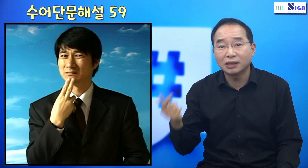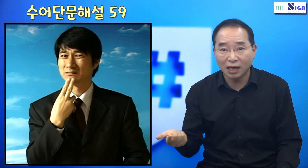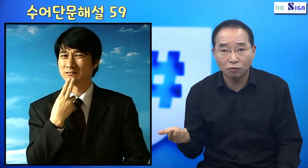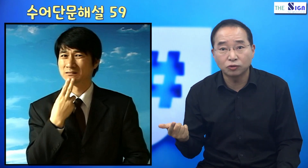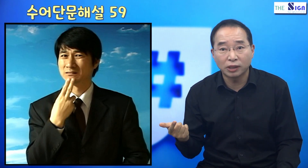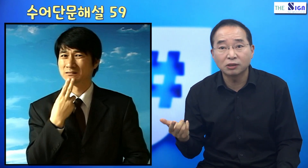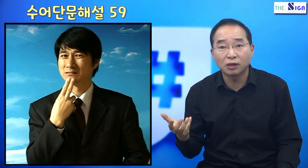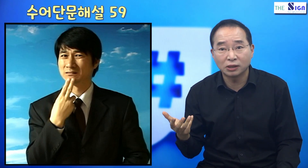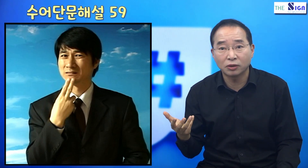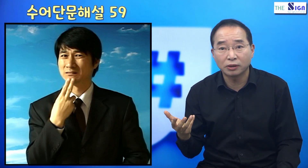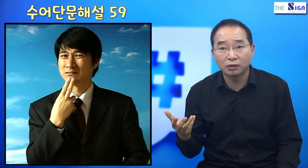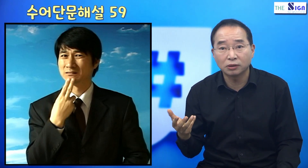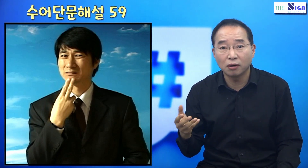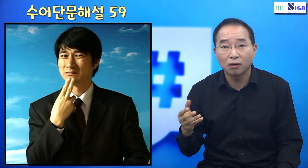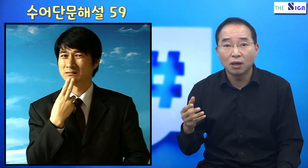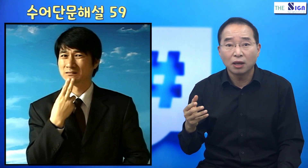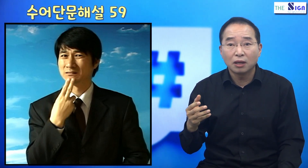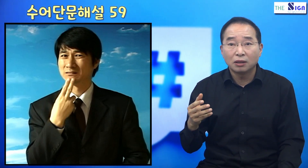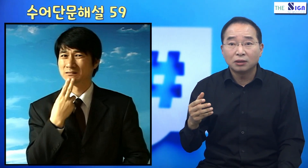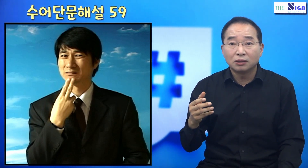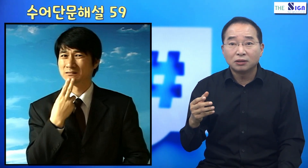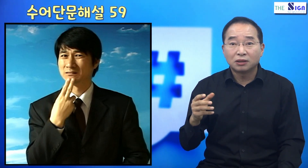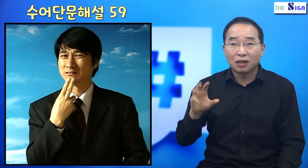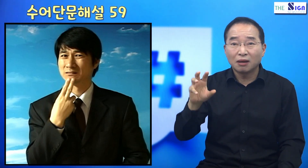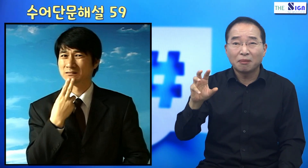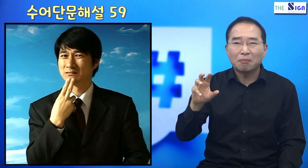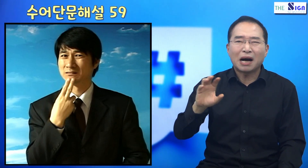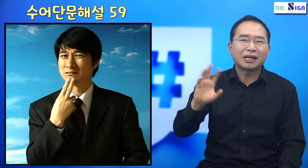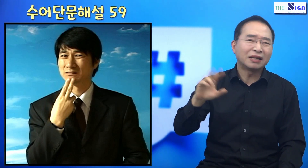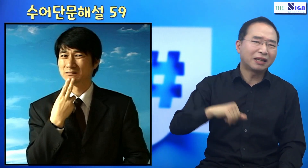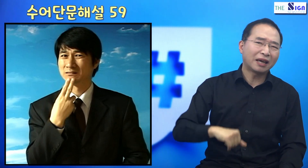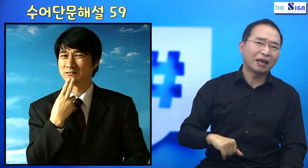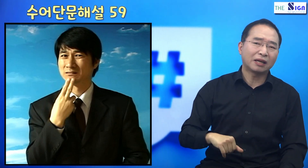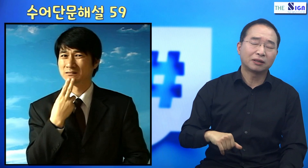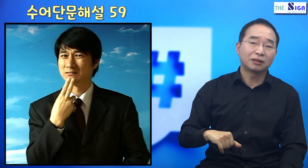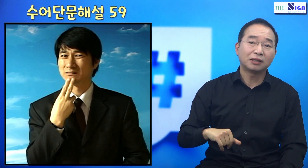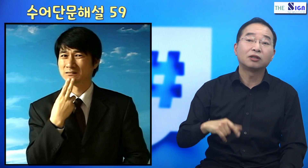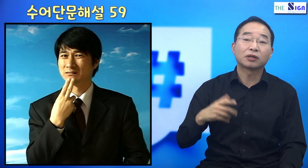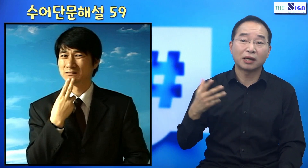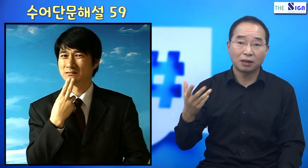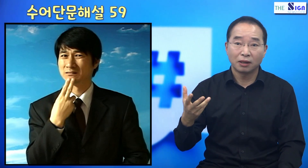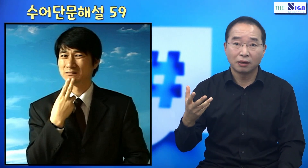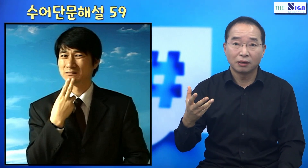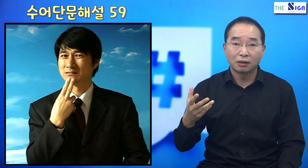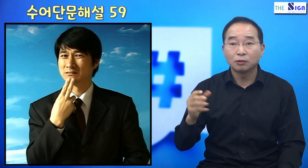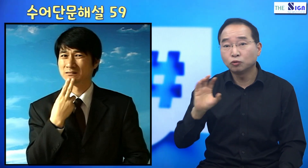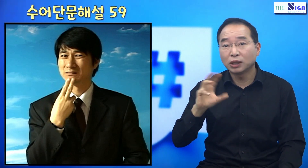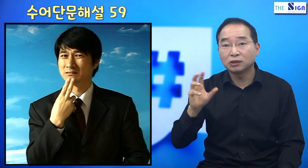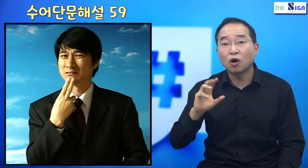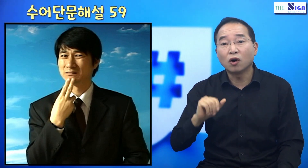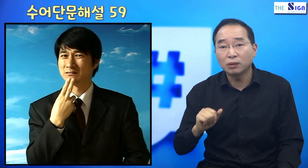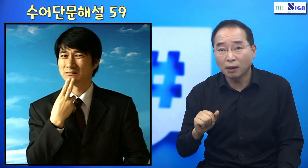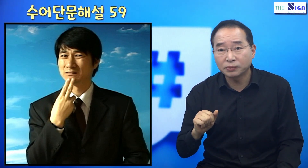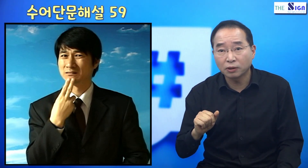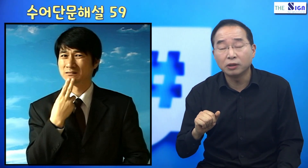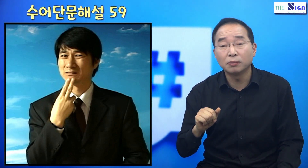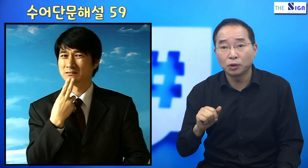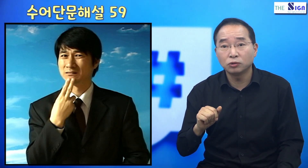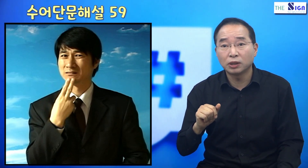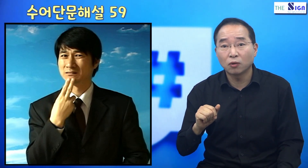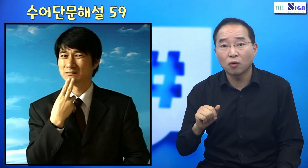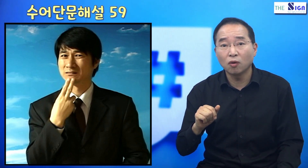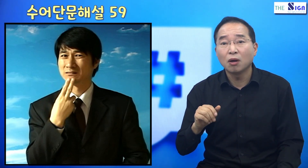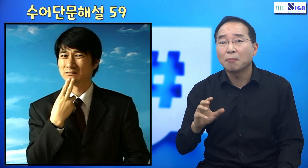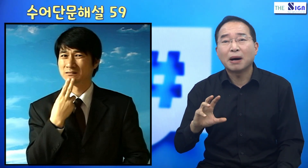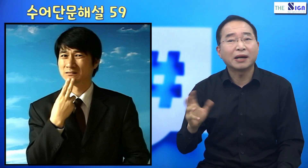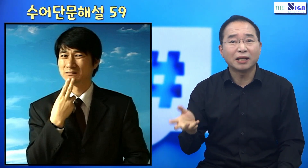게 아니다라고 해석을 하셔야 돼요. 그래서 이게 말이 안 돼. 이렇게. 우리가 이제 어림없어. 이런